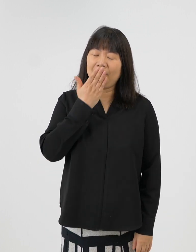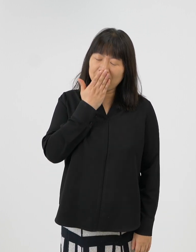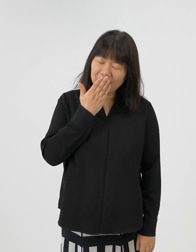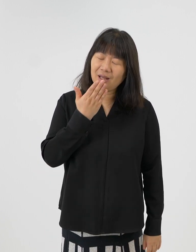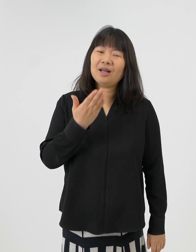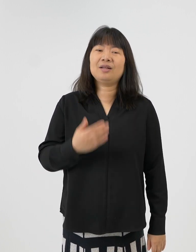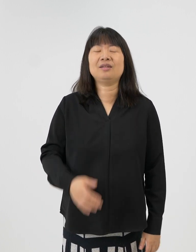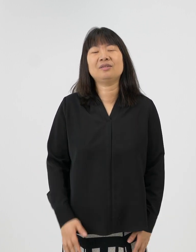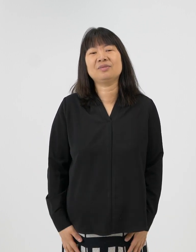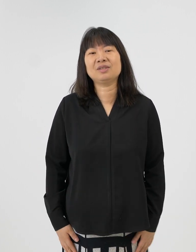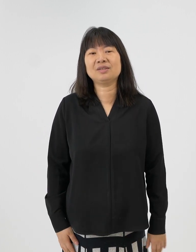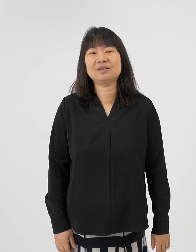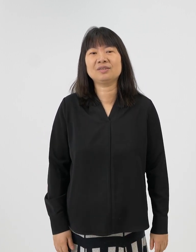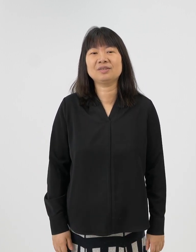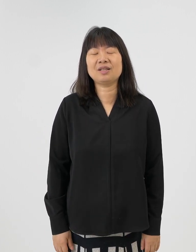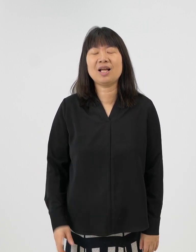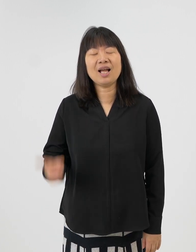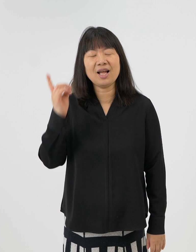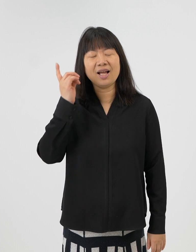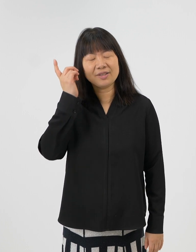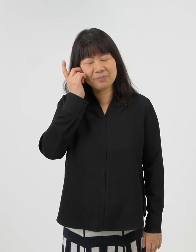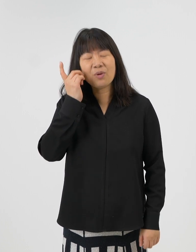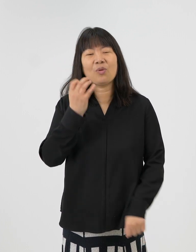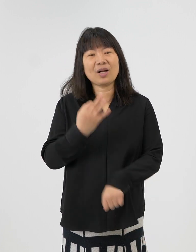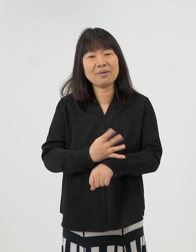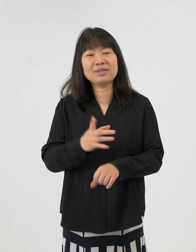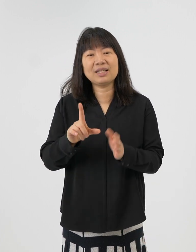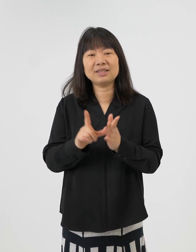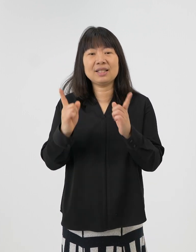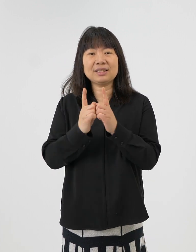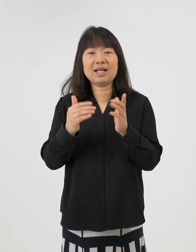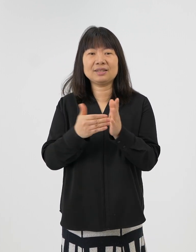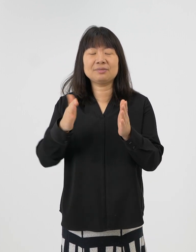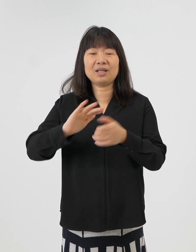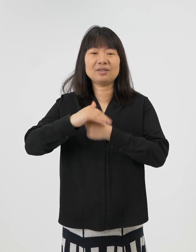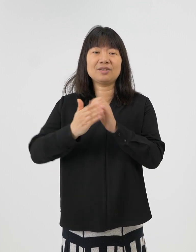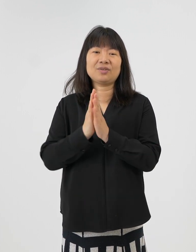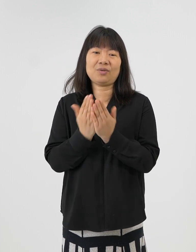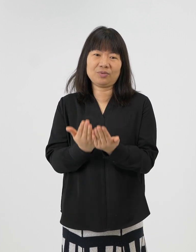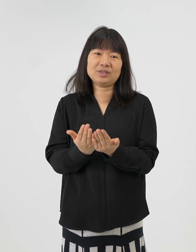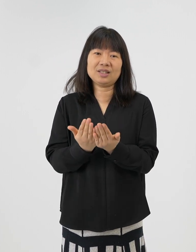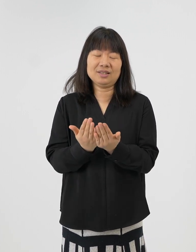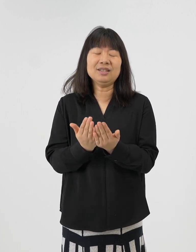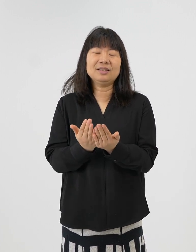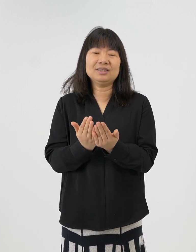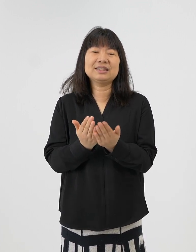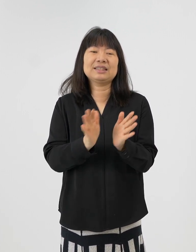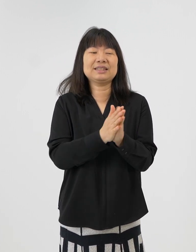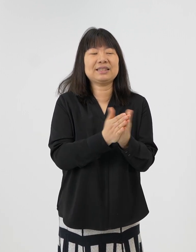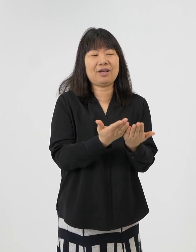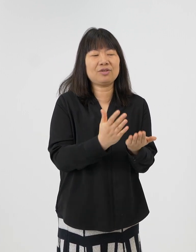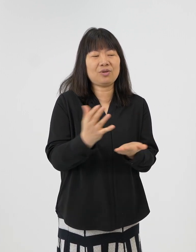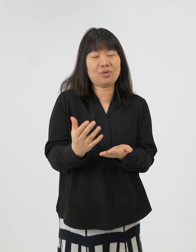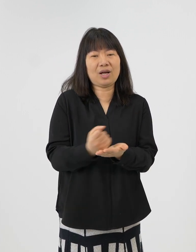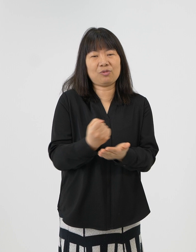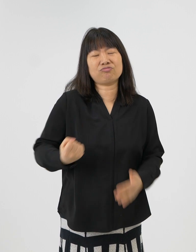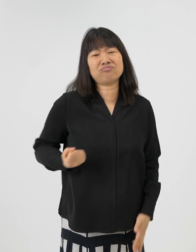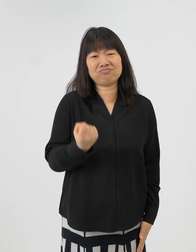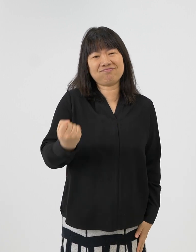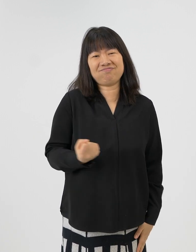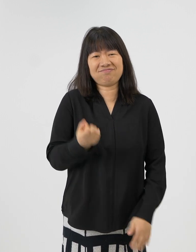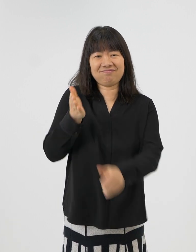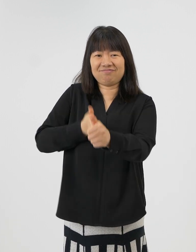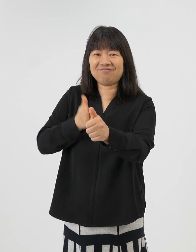가능하면 아무리 이게 참 간편한 시대가 되었어도 성경은 오프라인을 갖고 다니세요.